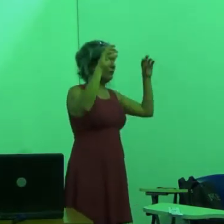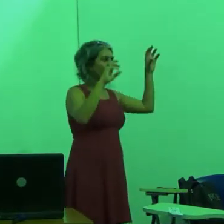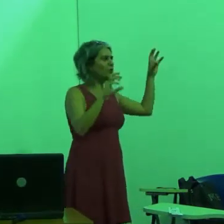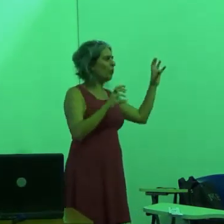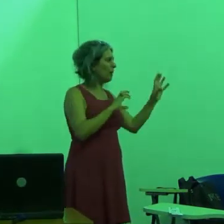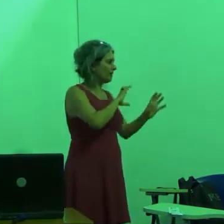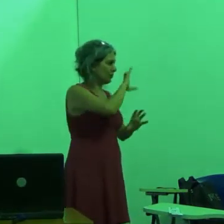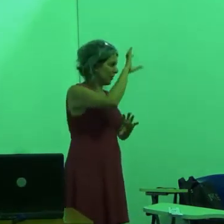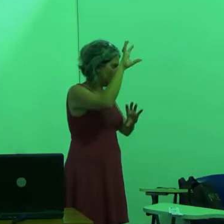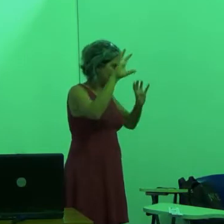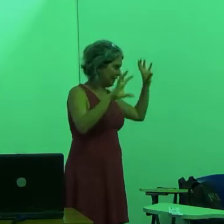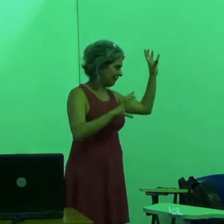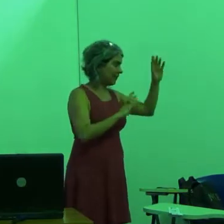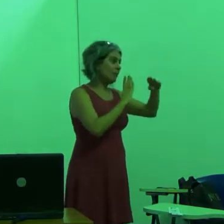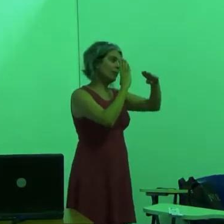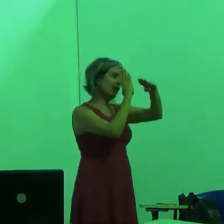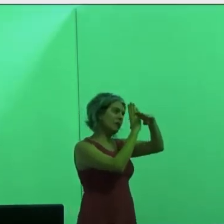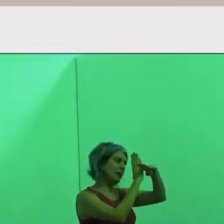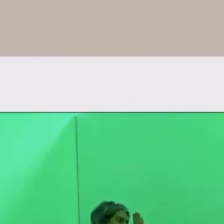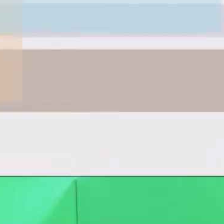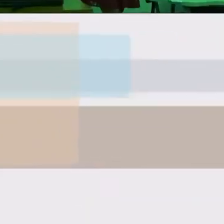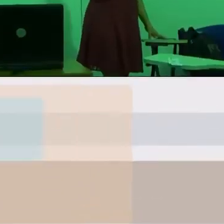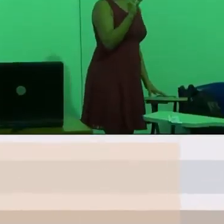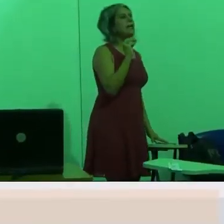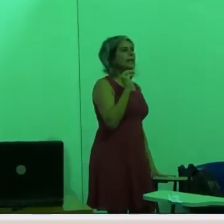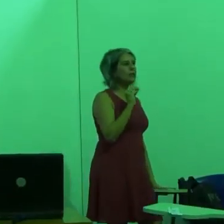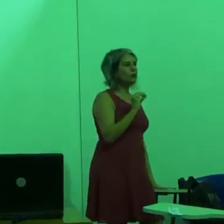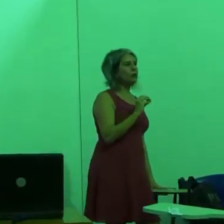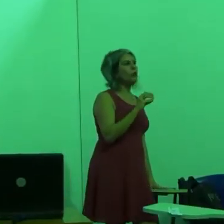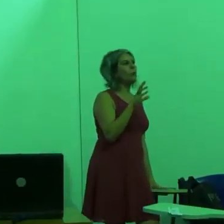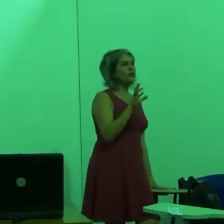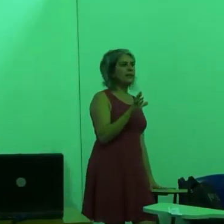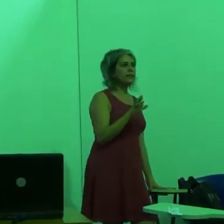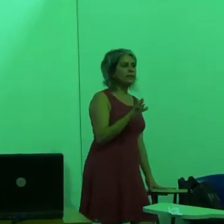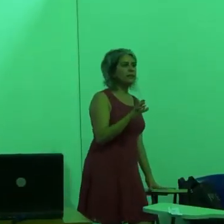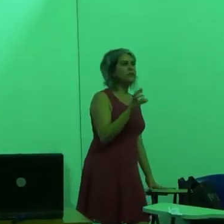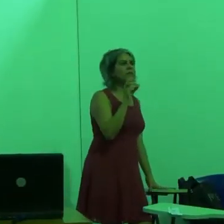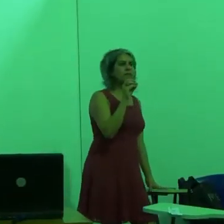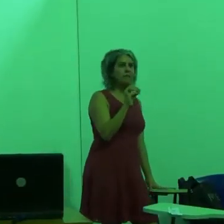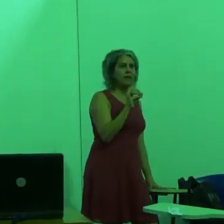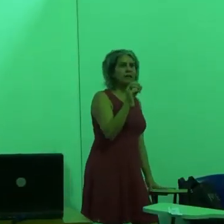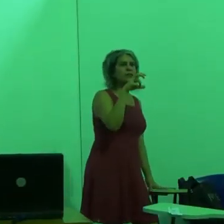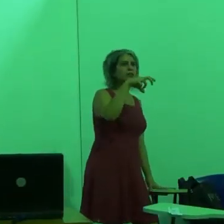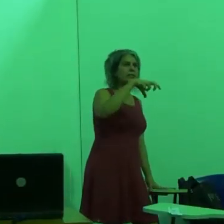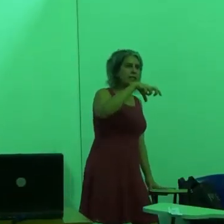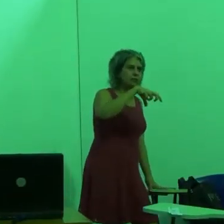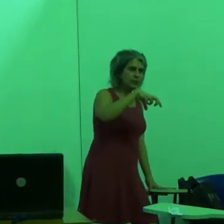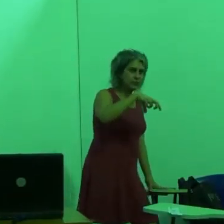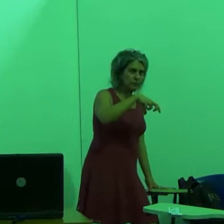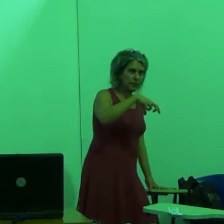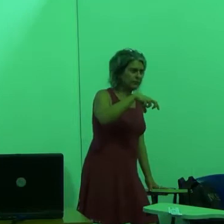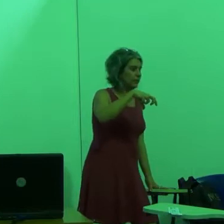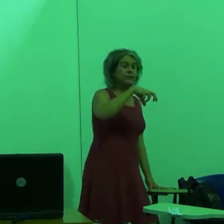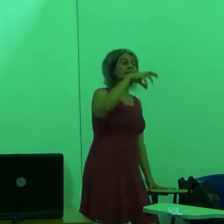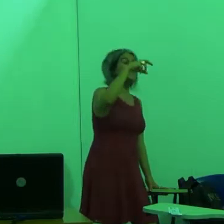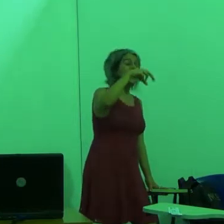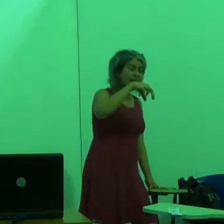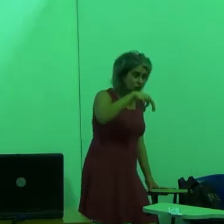onde começa, onde termina. Mas vou começar já de Seixos. Ele estudou por 6 anos feiras do estado de São Paulo, da cidade de